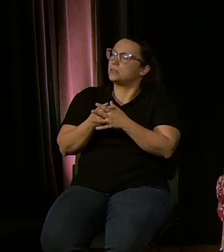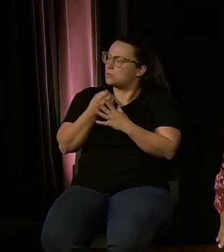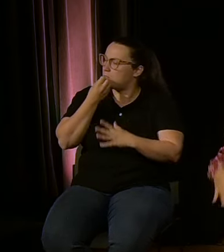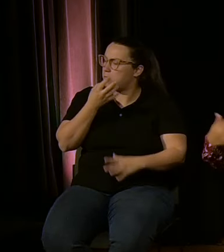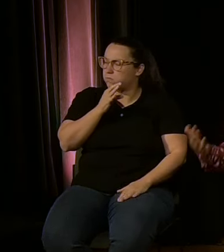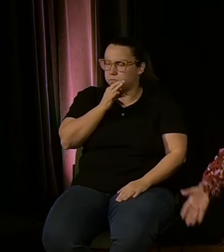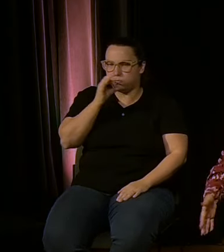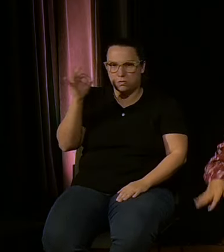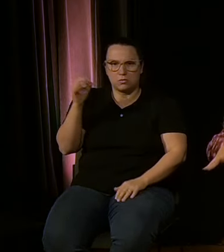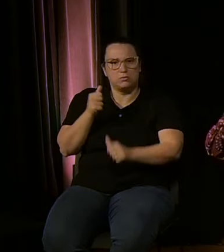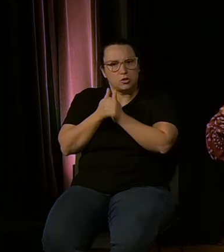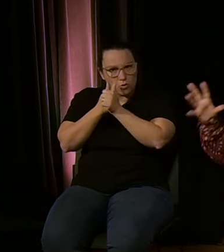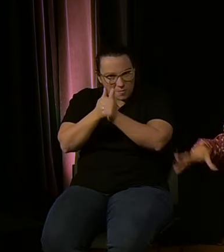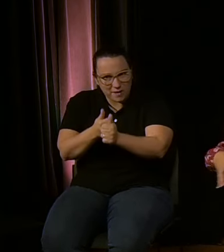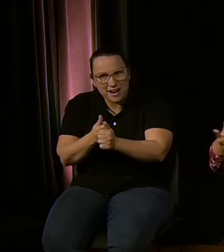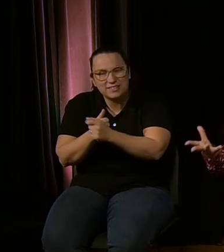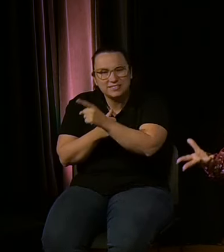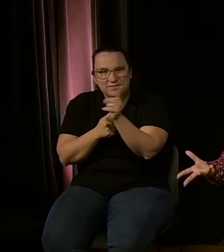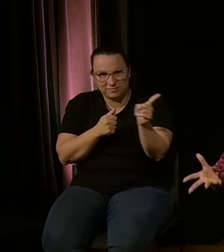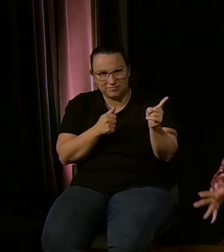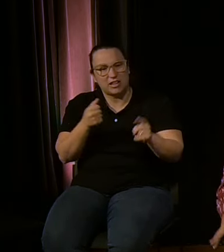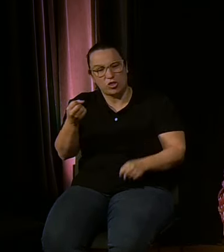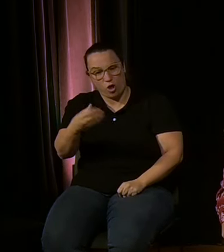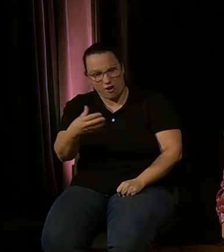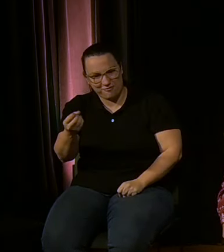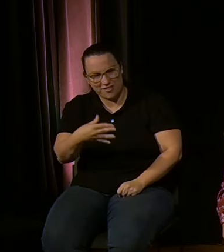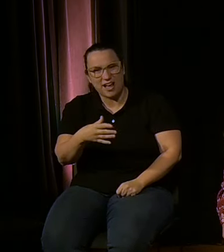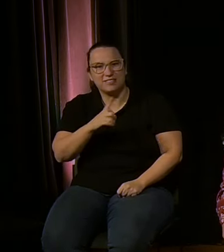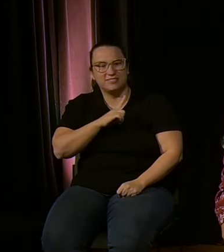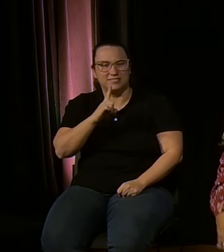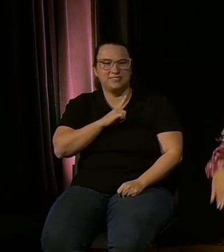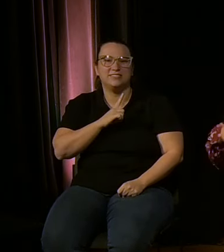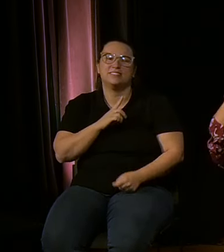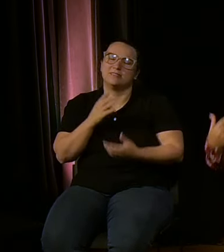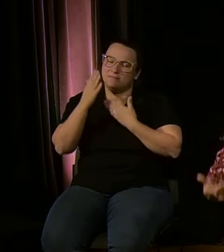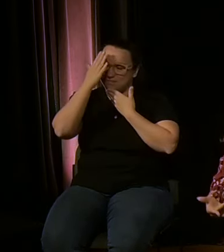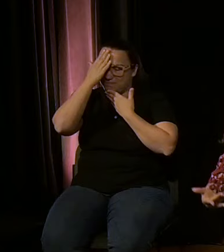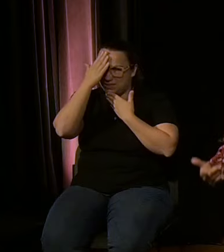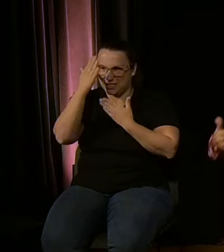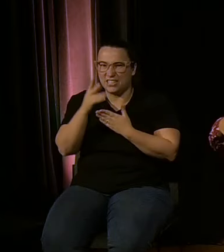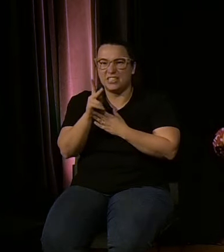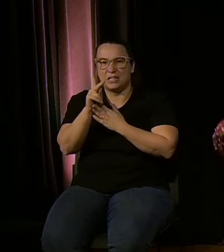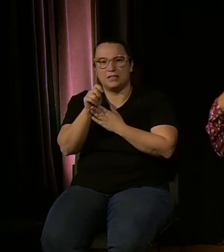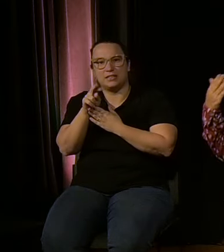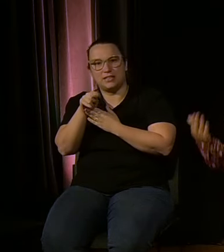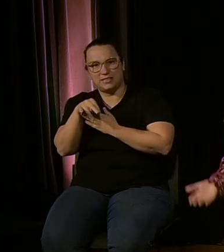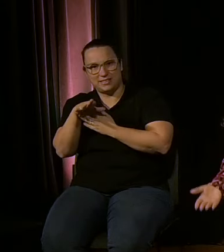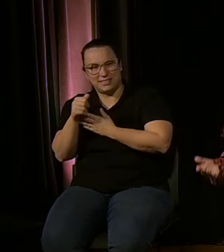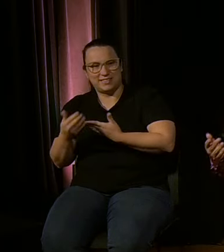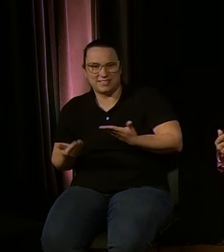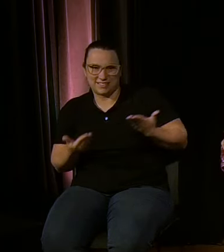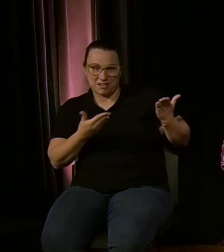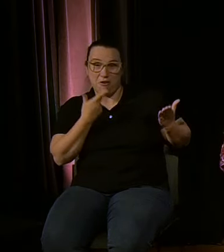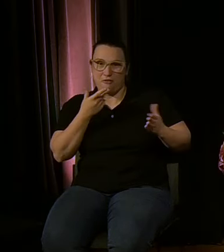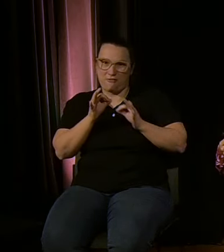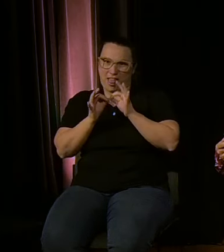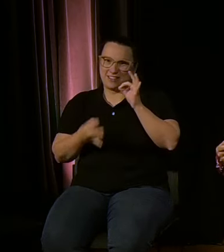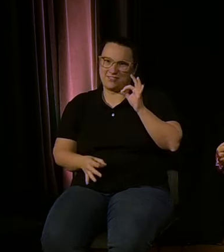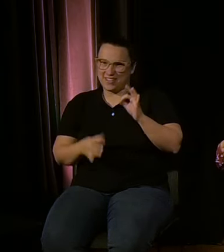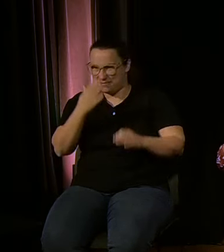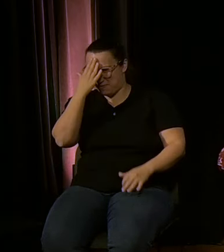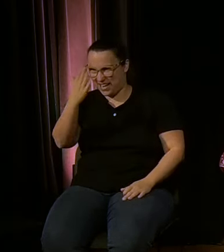enriquecedor, né? Acompanhe. A gente tem novidades por aí. E é isso. Agradecer a Karine também, que agora vai falar, porque eu falo demais.